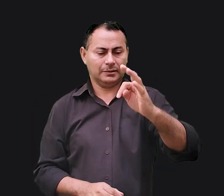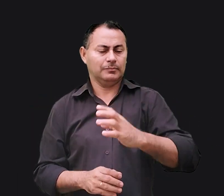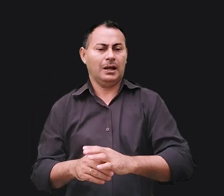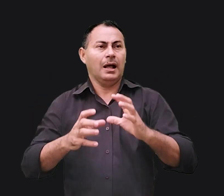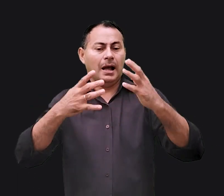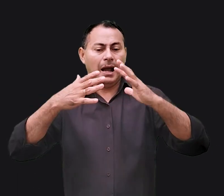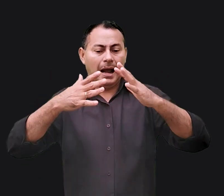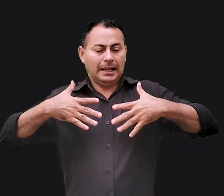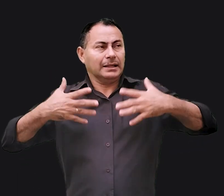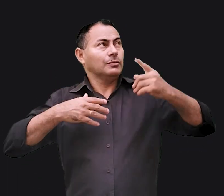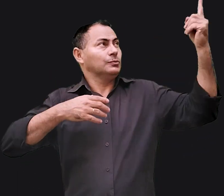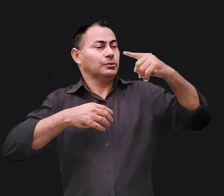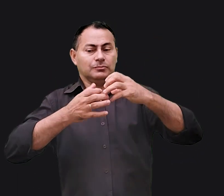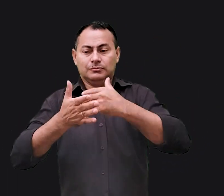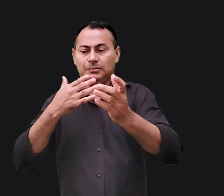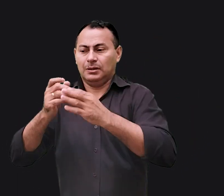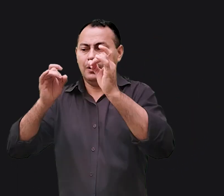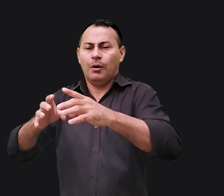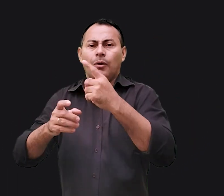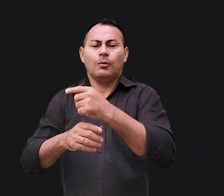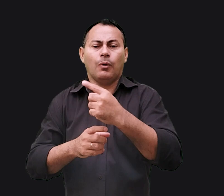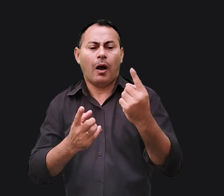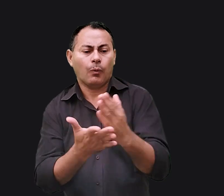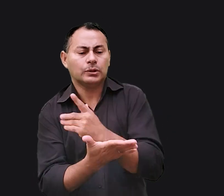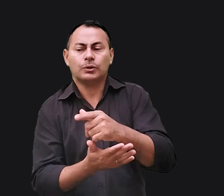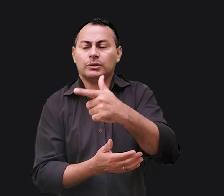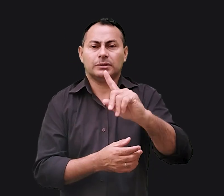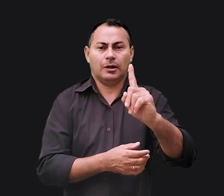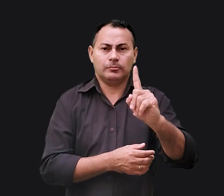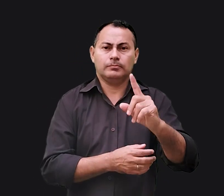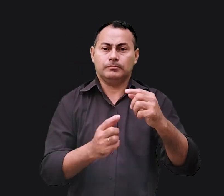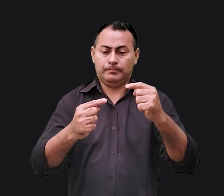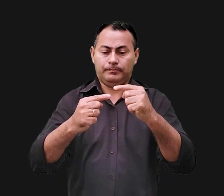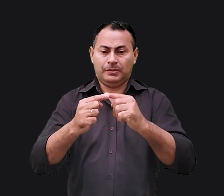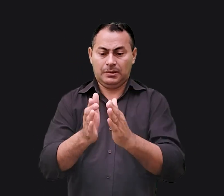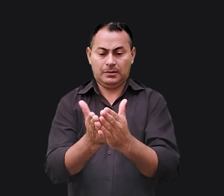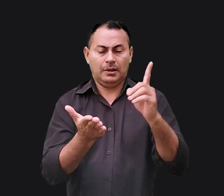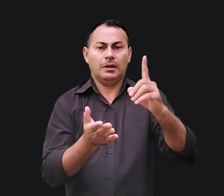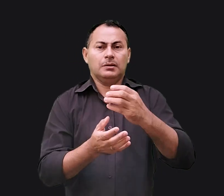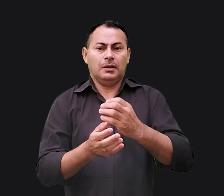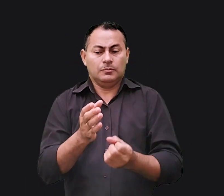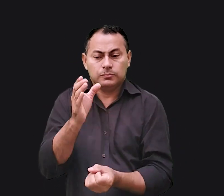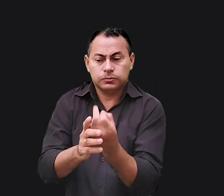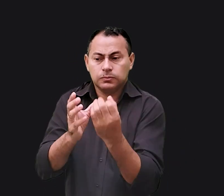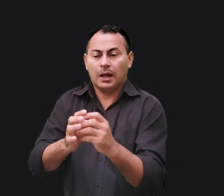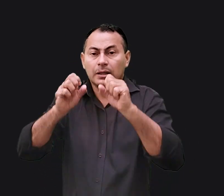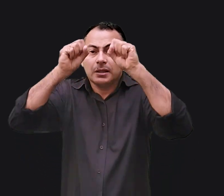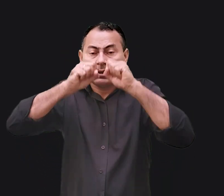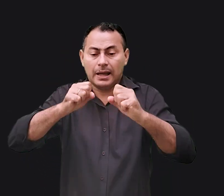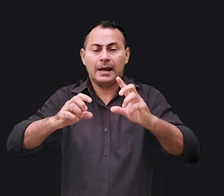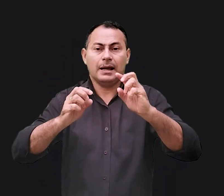despenca dos céus indiscriminadamente para uns e para outros, não. De acordo com a Bíblia, ser frutífero é razão de